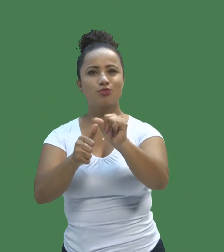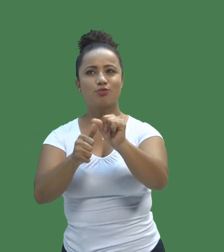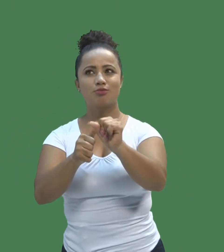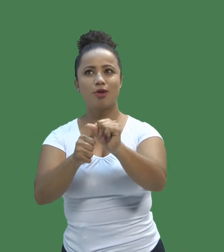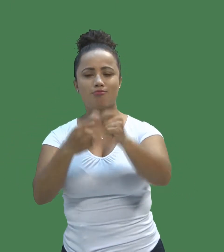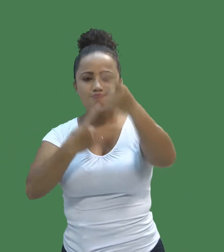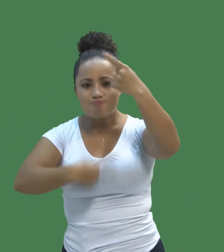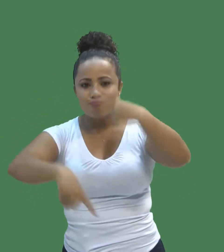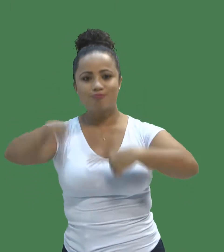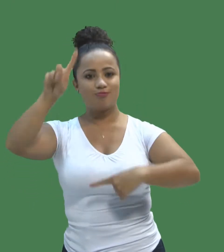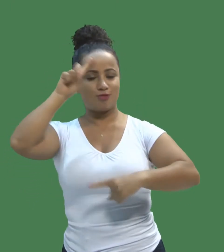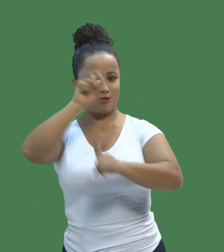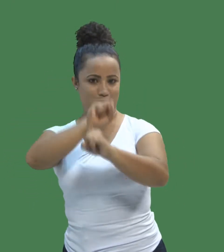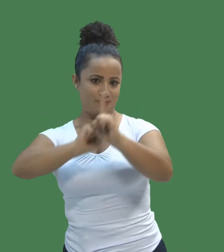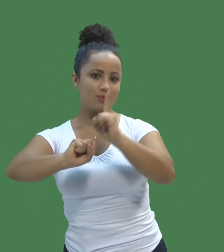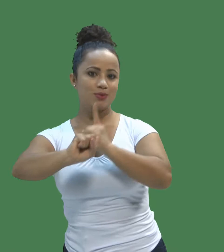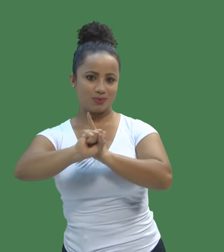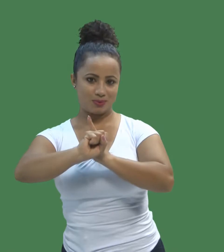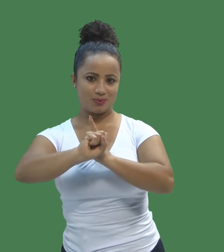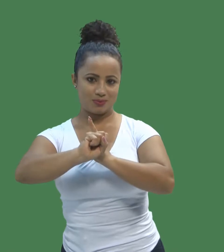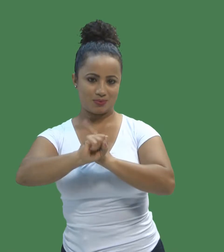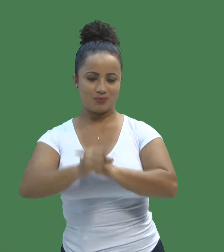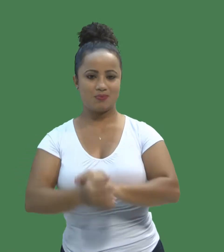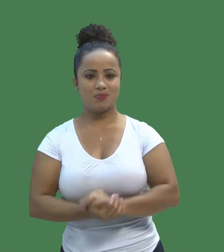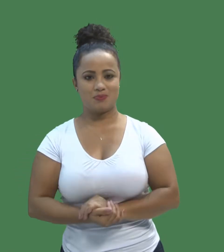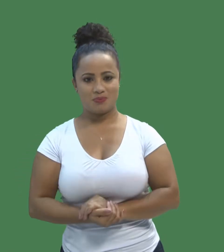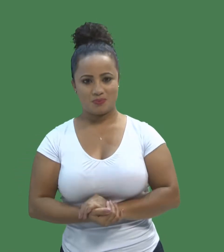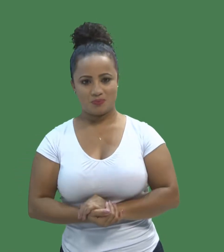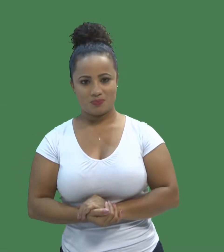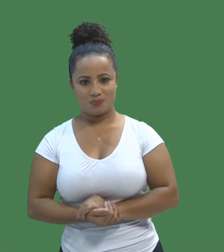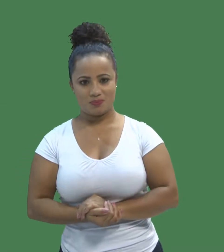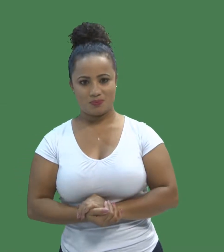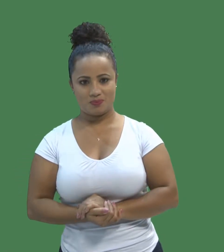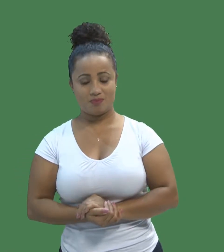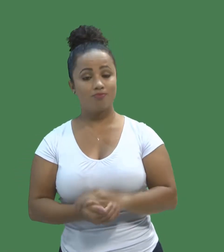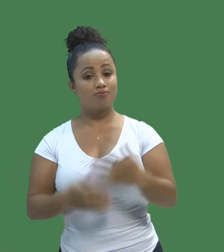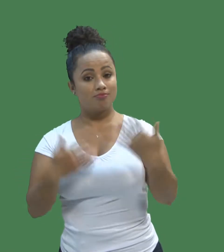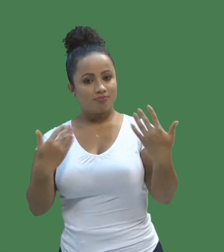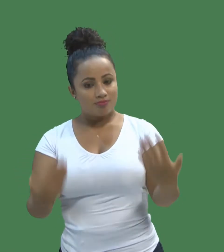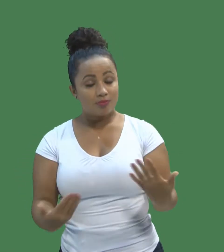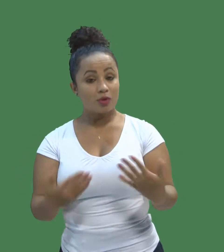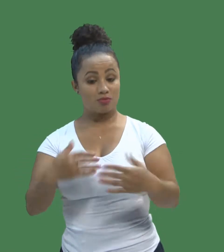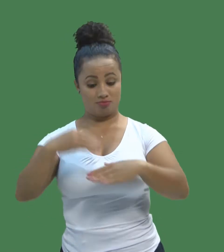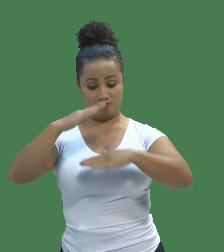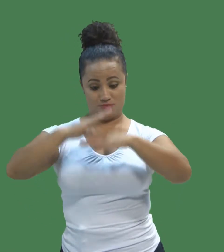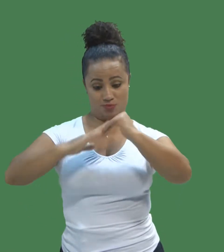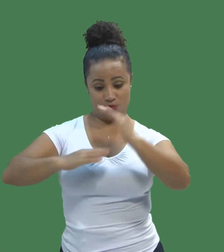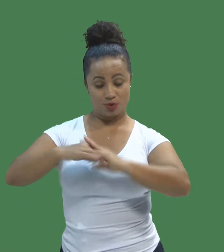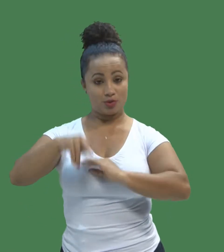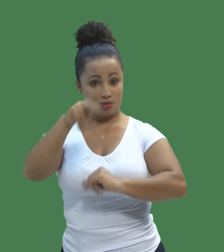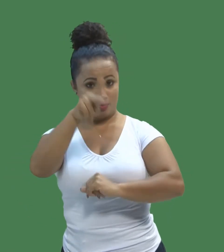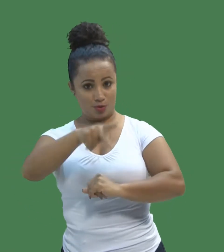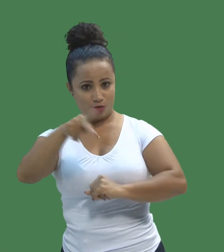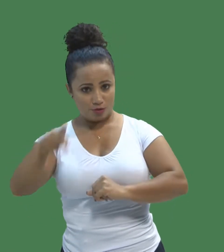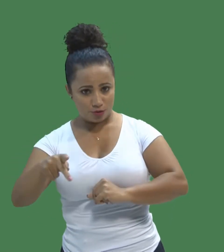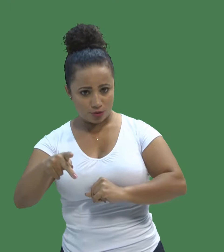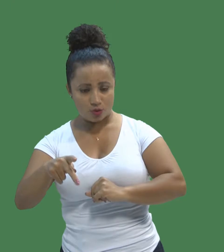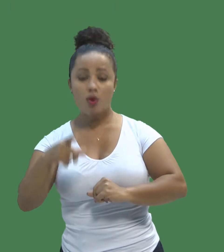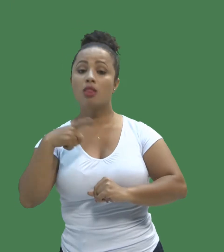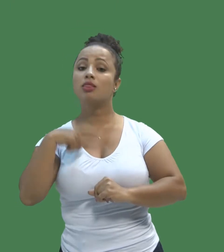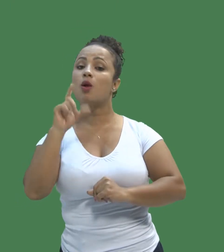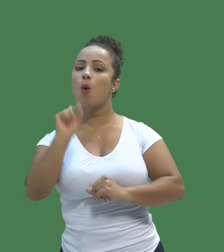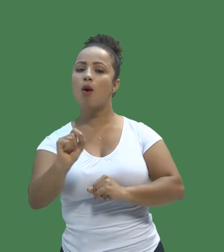Ao professor, cabe uma sociologia dirigida à ação, que não separa o pensar